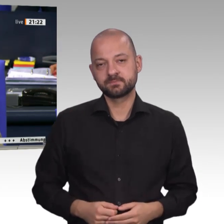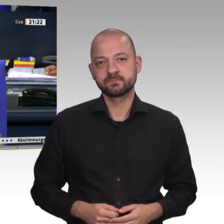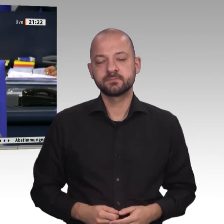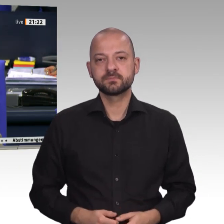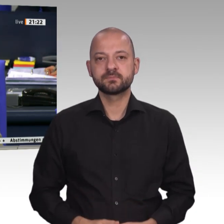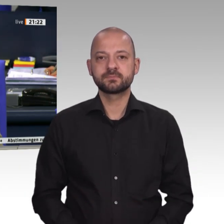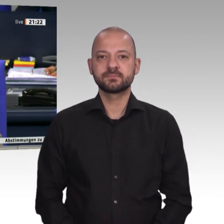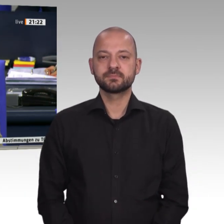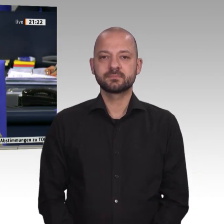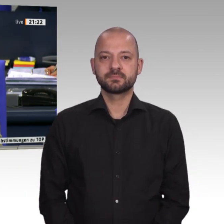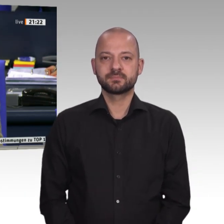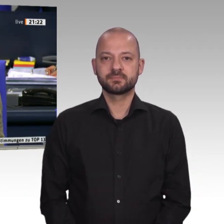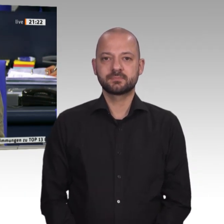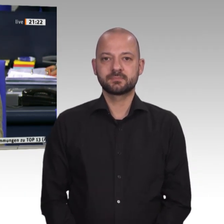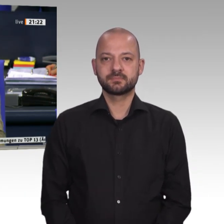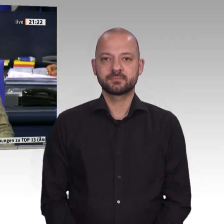Glöckner für die SPD-Fraktion.